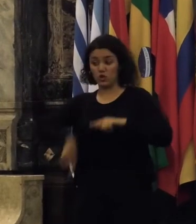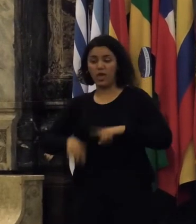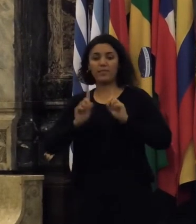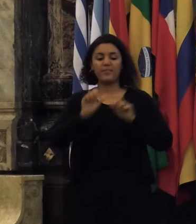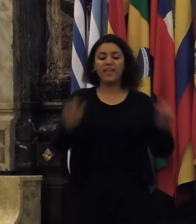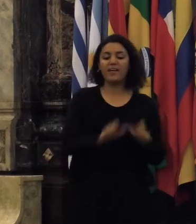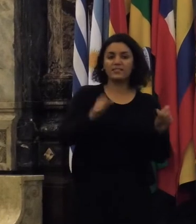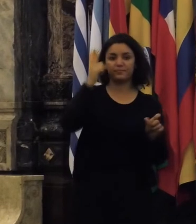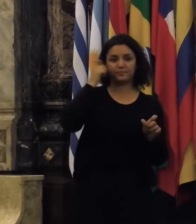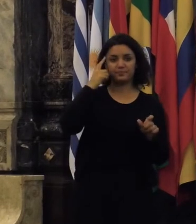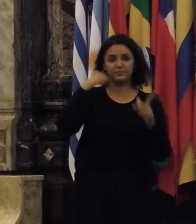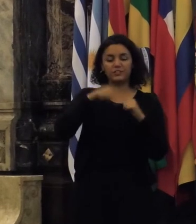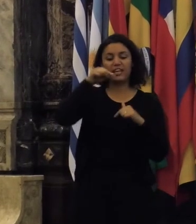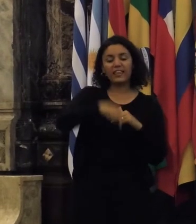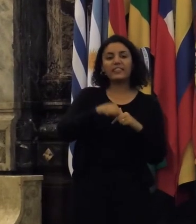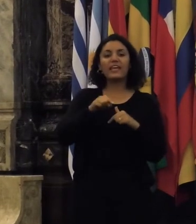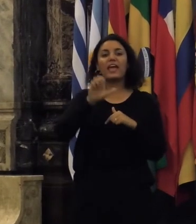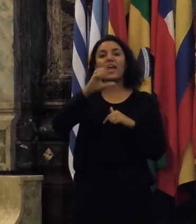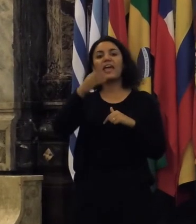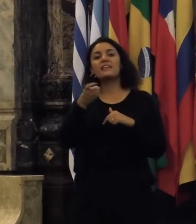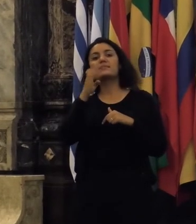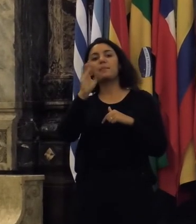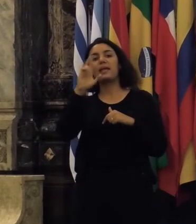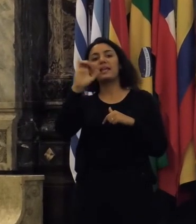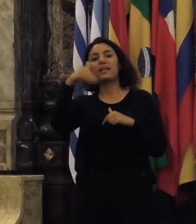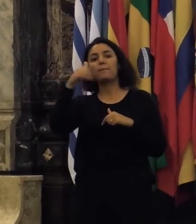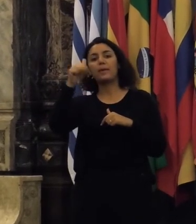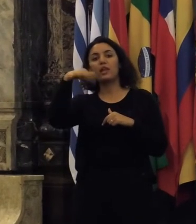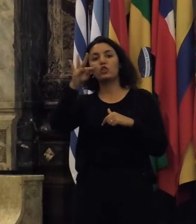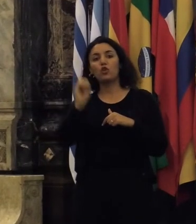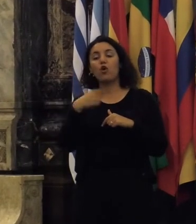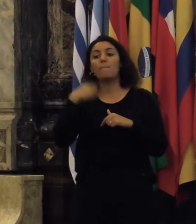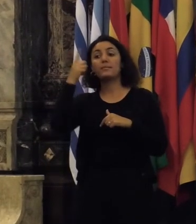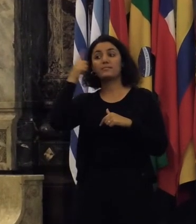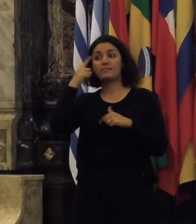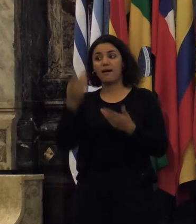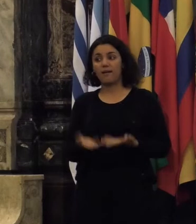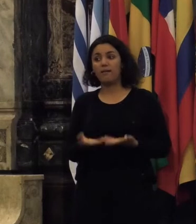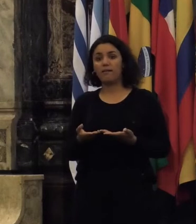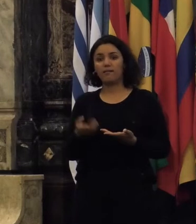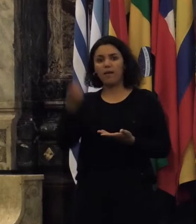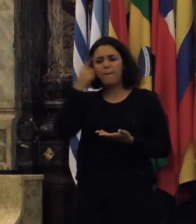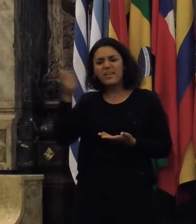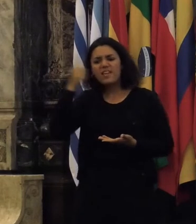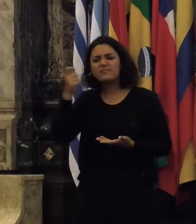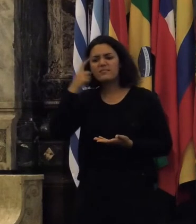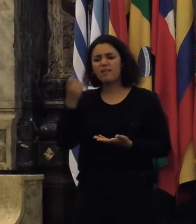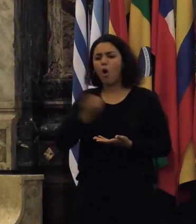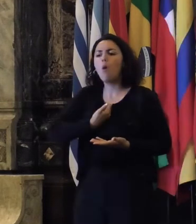lo llama el experimento del pensar. Creo que es una cuestión bastante desafiante, ¿no? Decir el experimento de